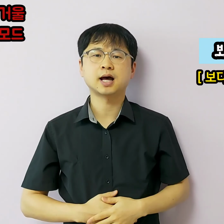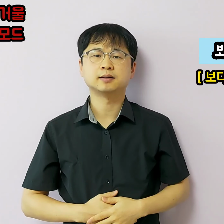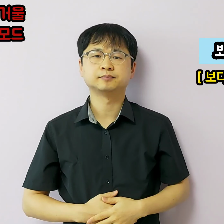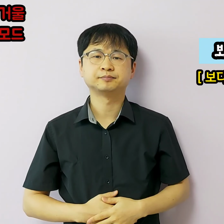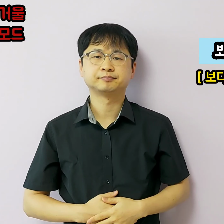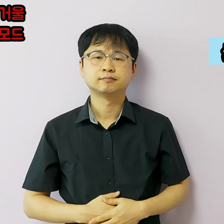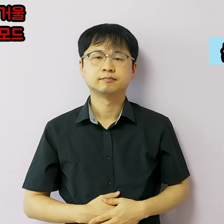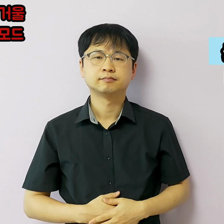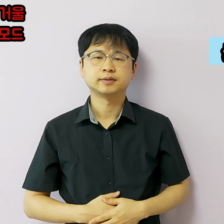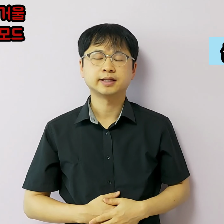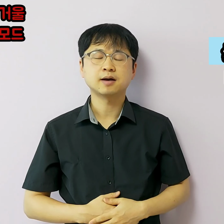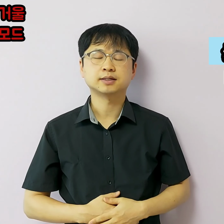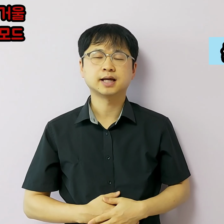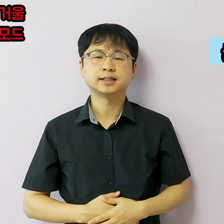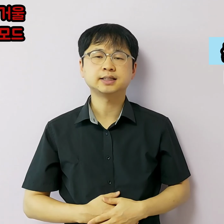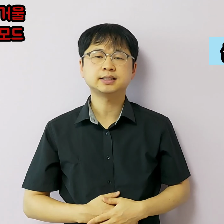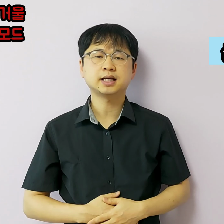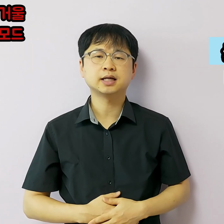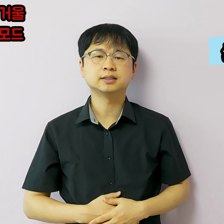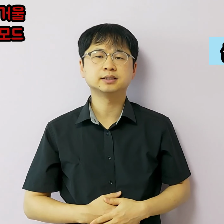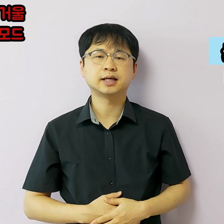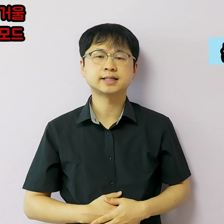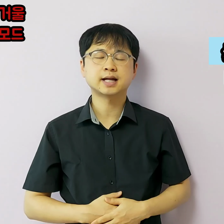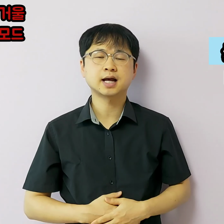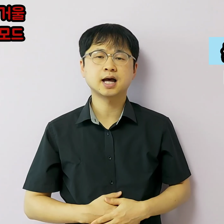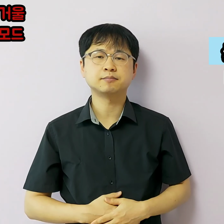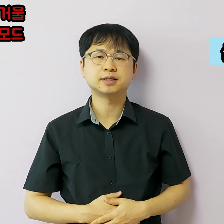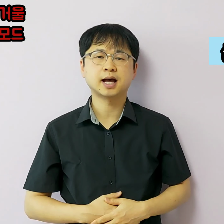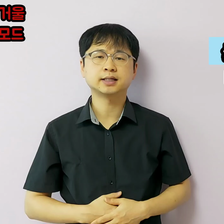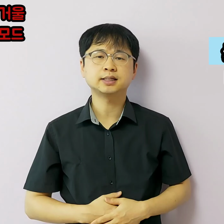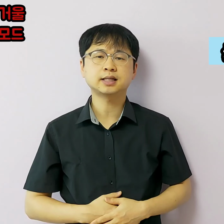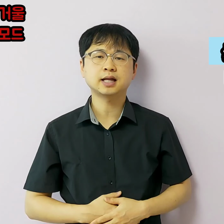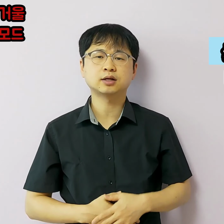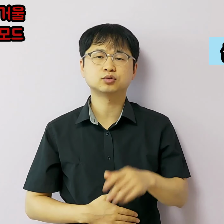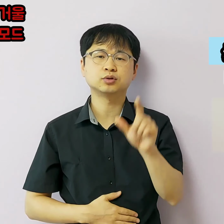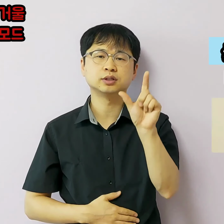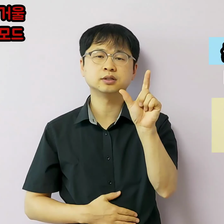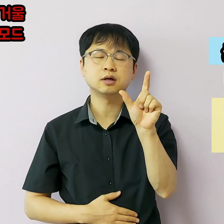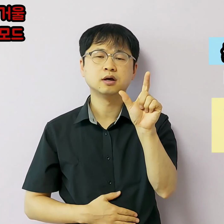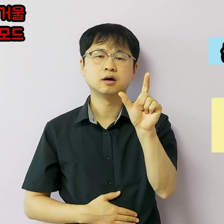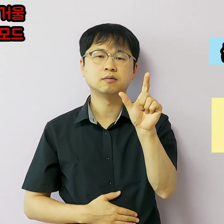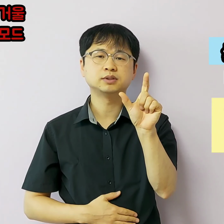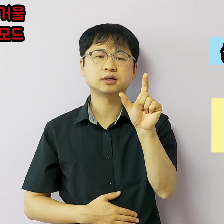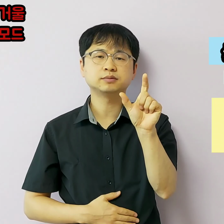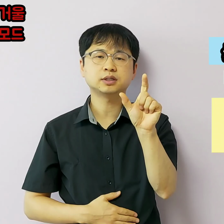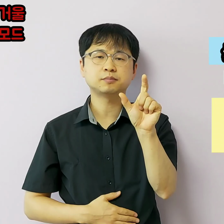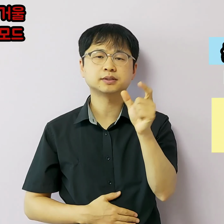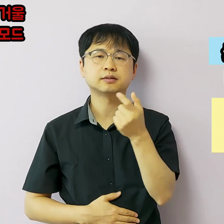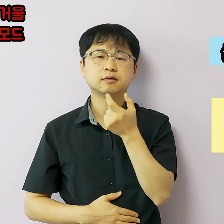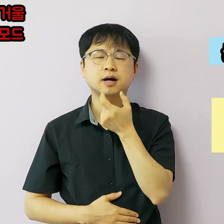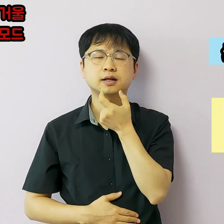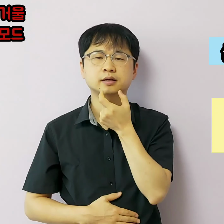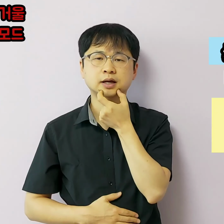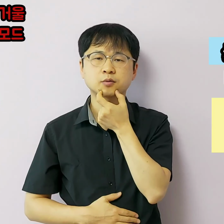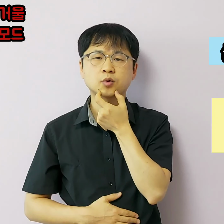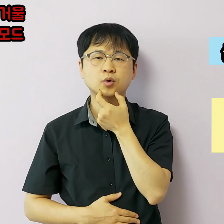표현하였습니다. 네, 다음 가사 싫지 않은 내 사랑아입니다. 싫다라는 수어는 엄지검지를 펴서 턱 아래에